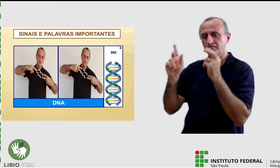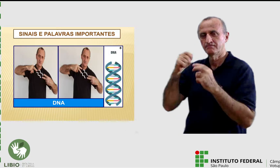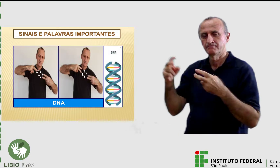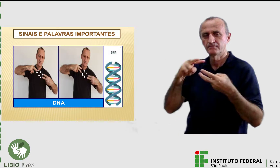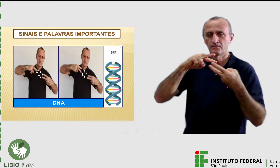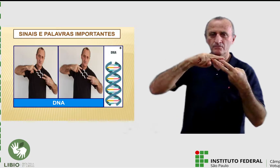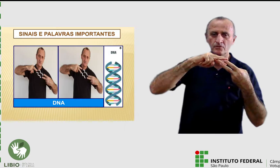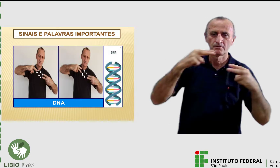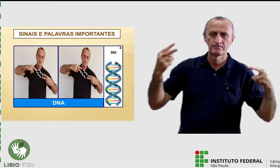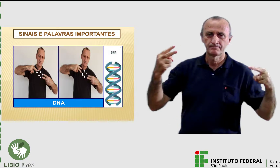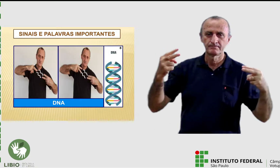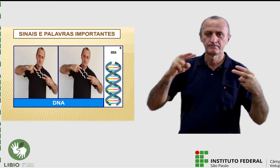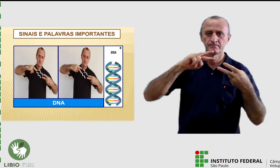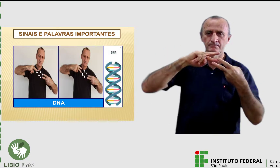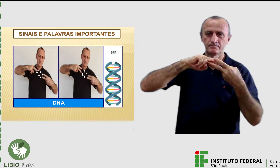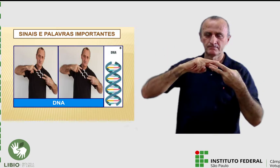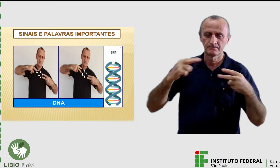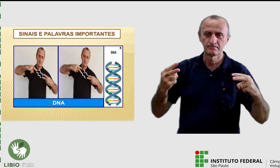Veja aqui o sinal DNA.